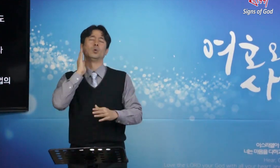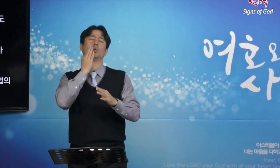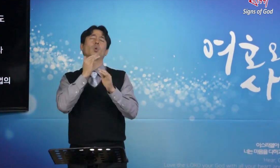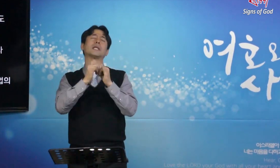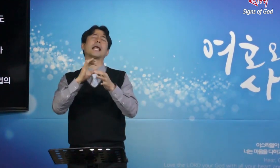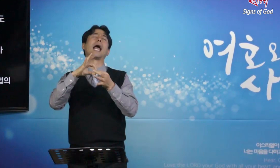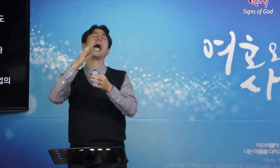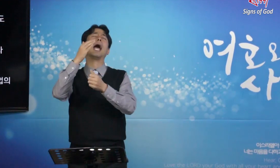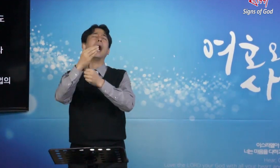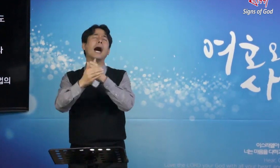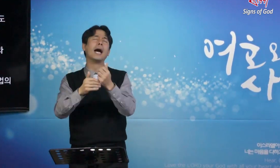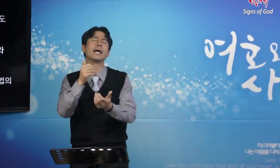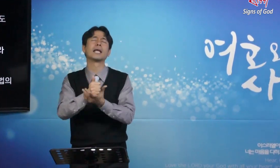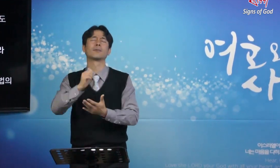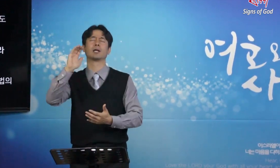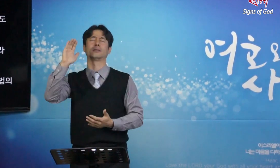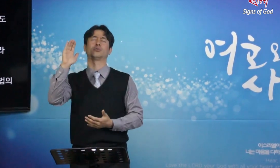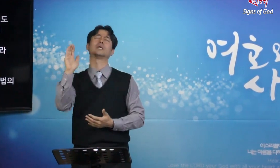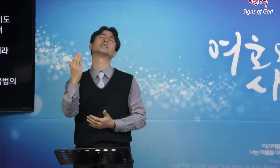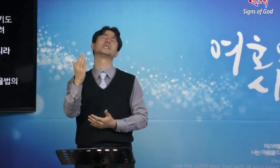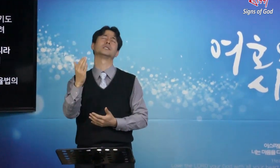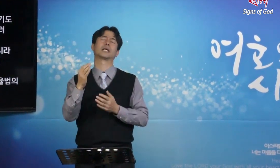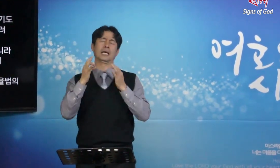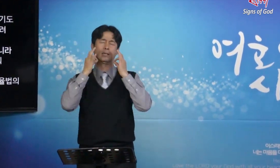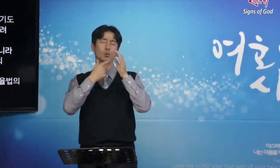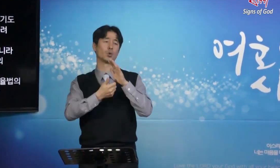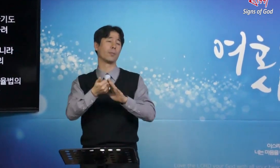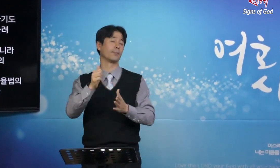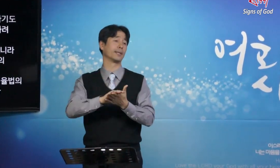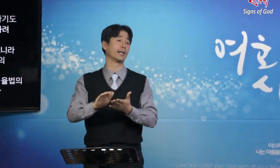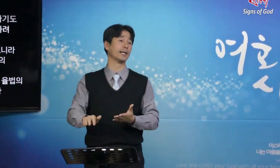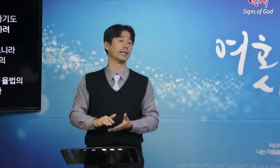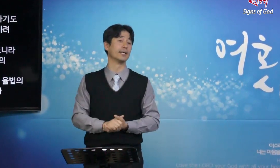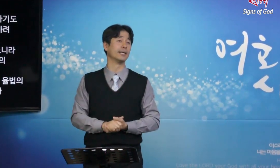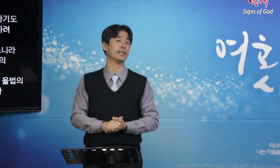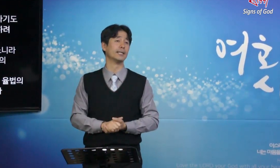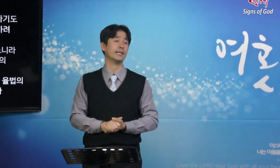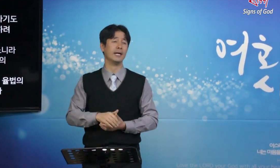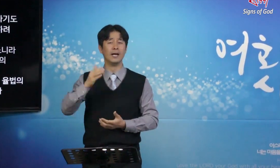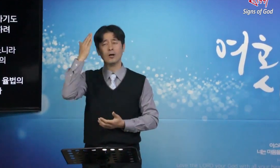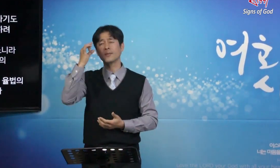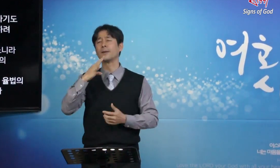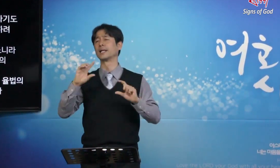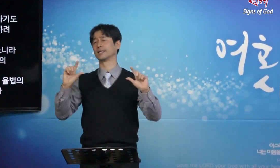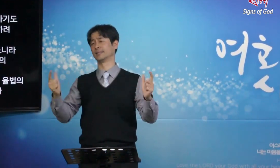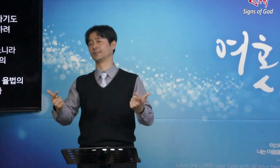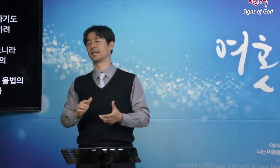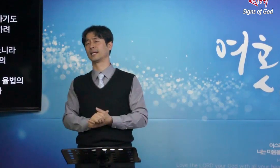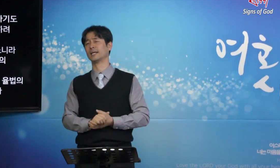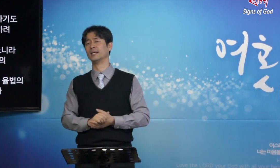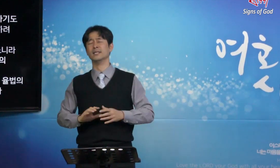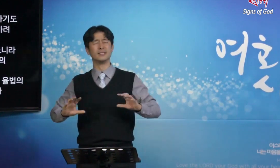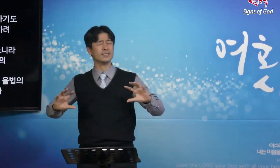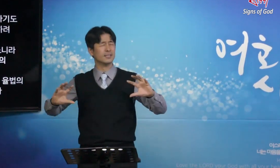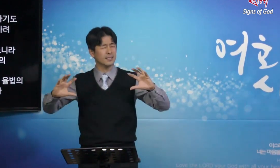같이 기도할 것은 노인의 하나님도 계신다라는 것. 노인의 하나님이 되시기를 간절히 소망하고